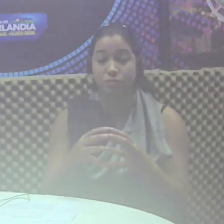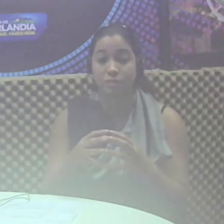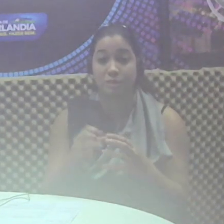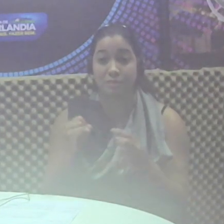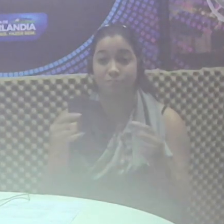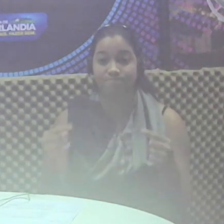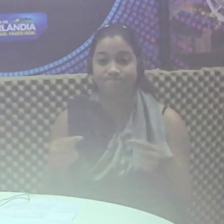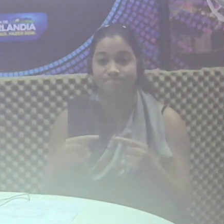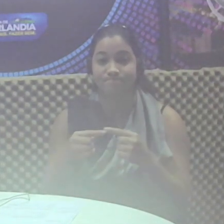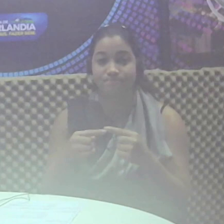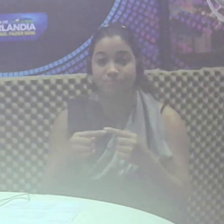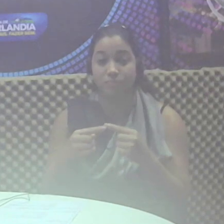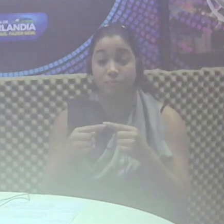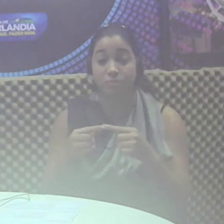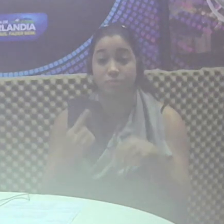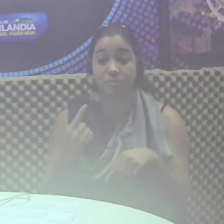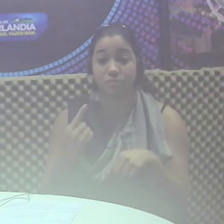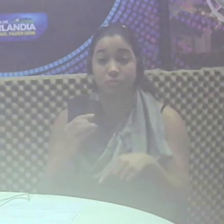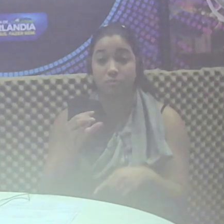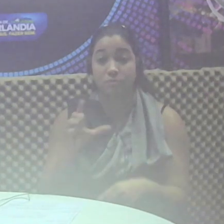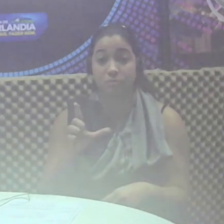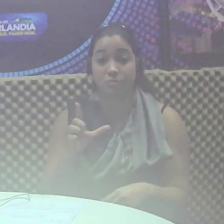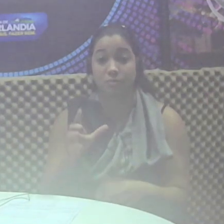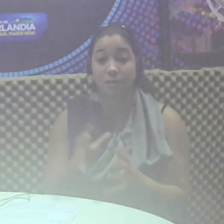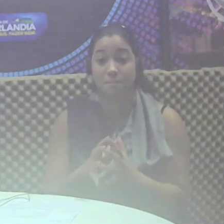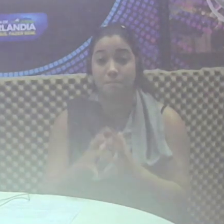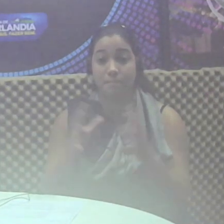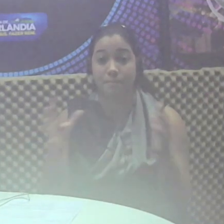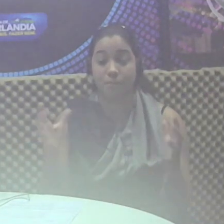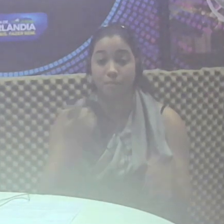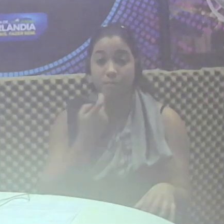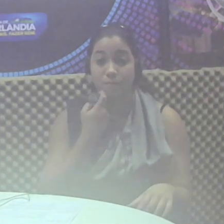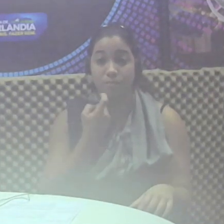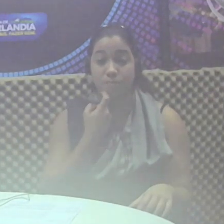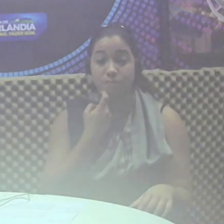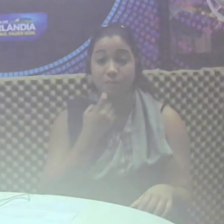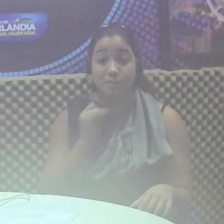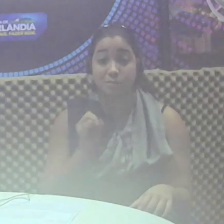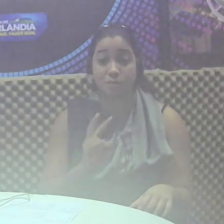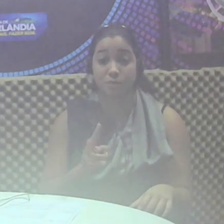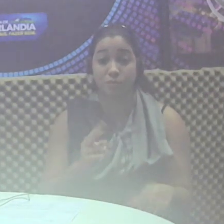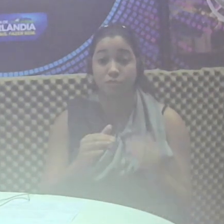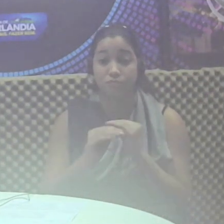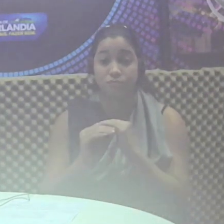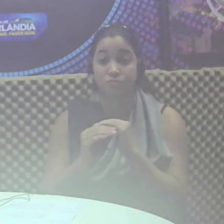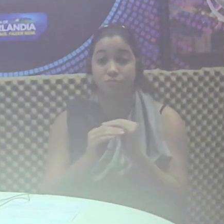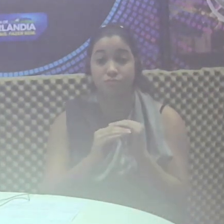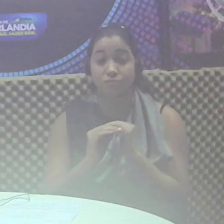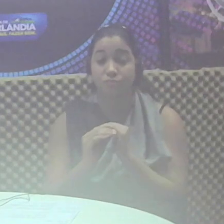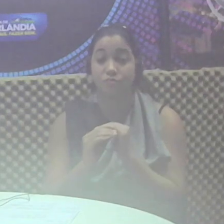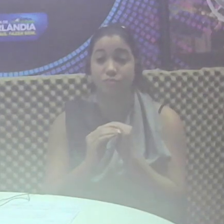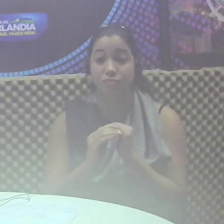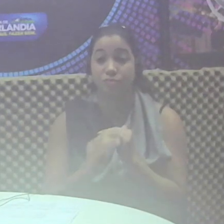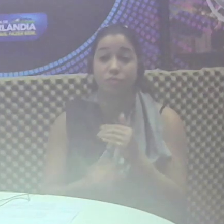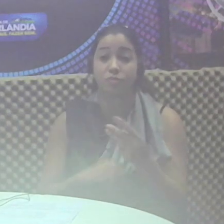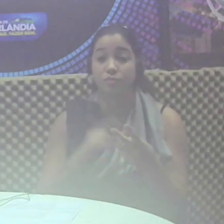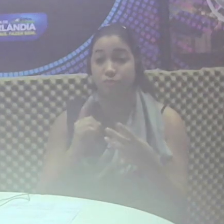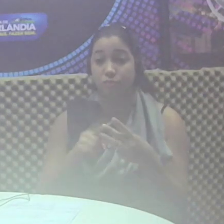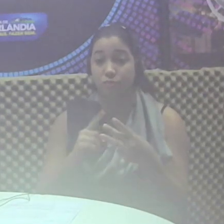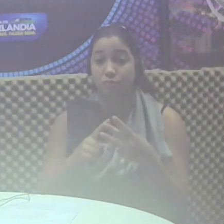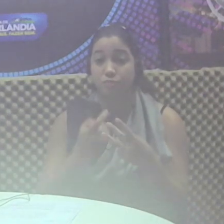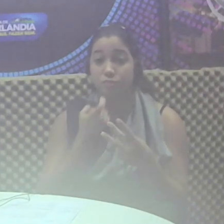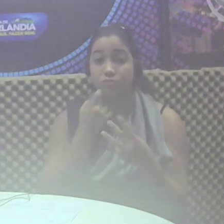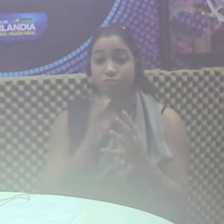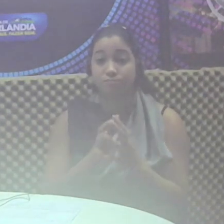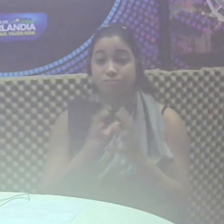empate, o desempate é pelo critério do maior peixe medido. Persistindo a igualdade, a decisão acontece a partir do segundo maior